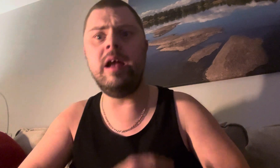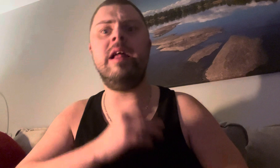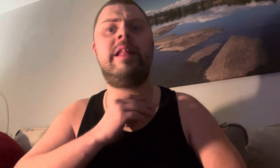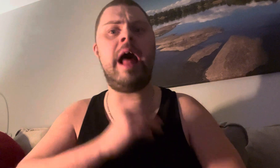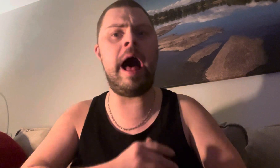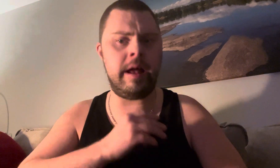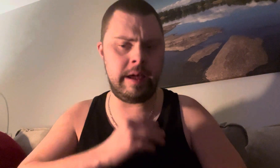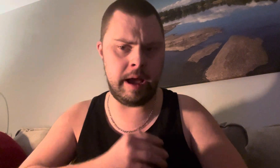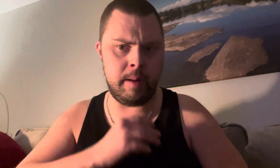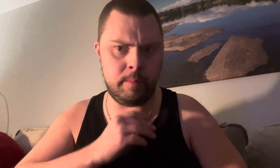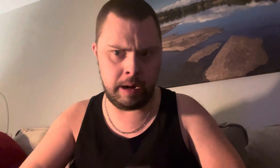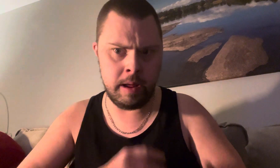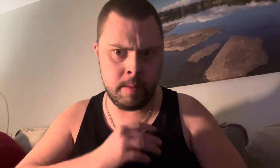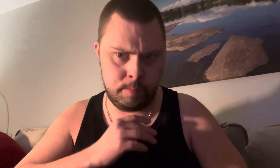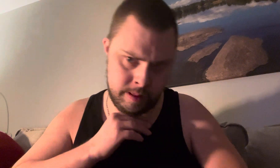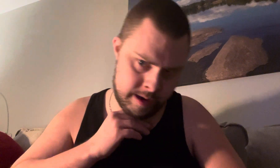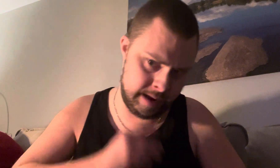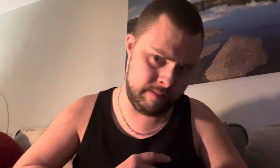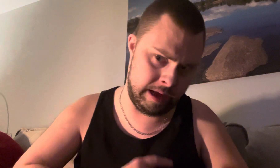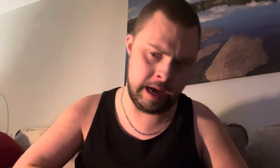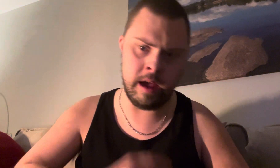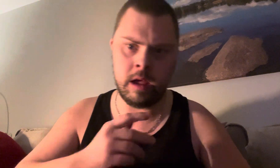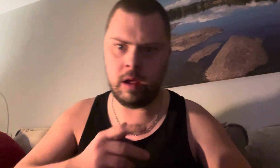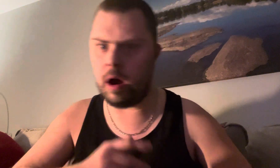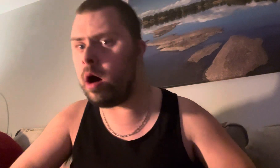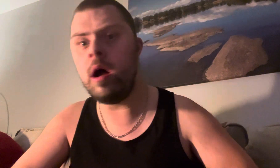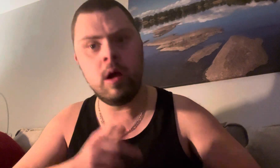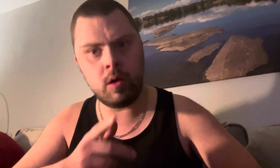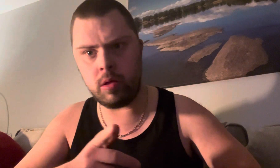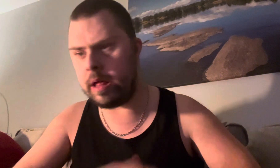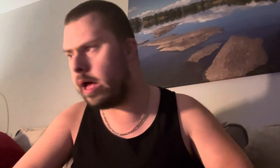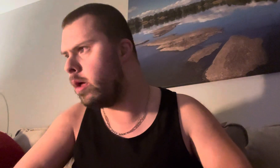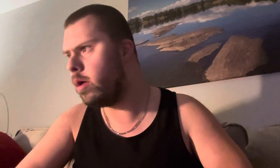Det här är min beskrivning. Ja, just det.